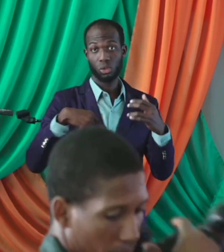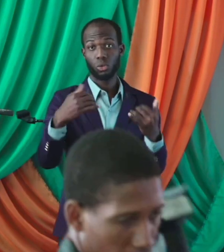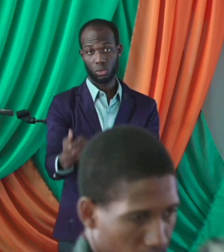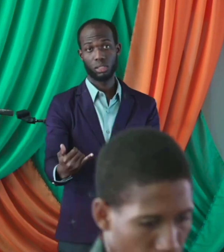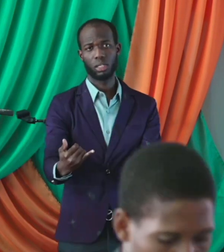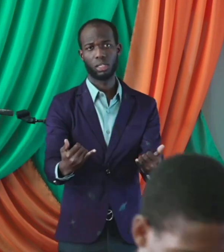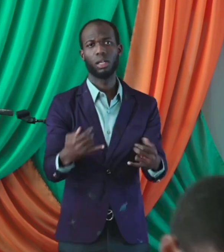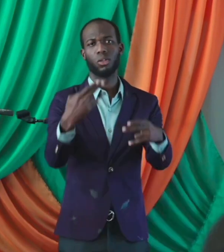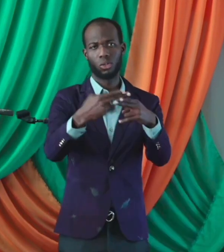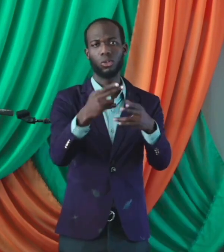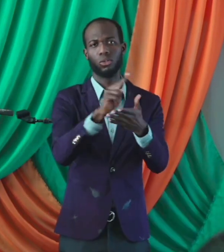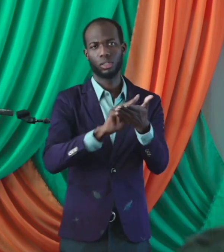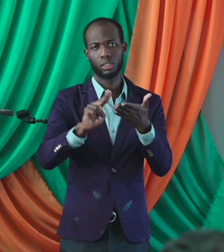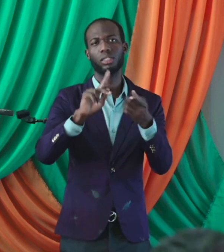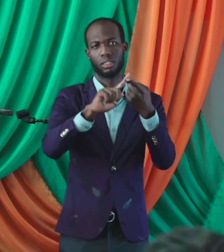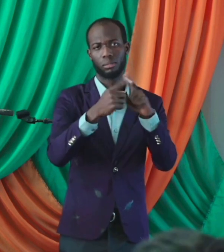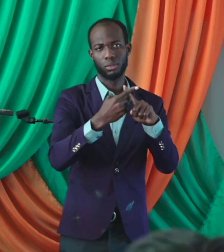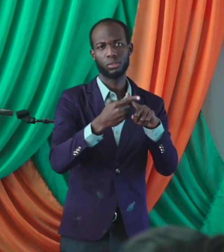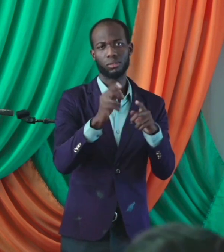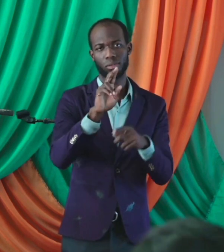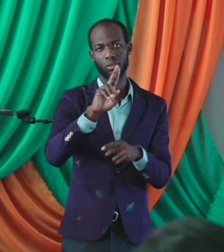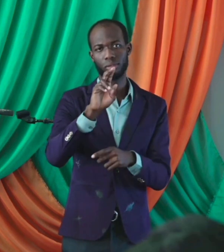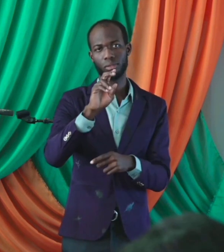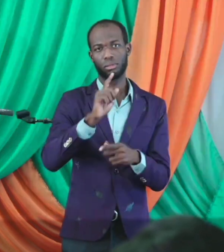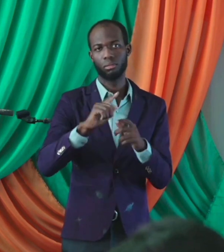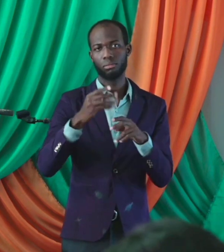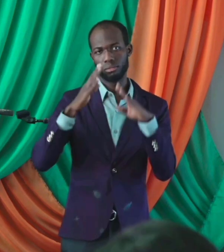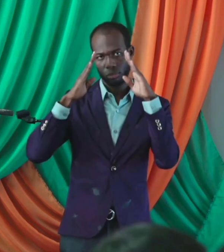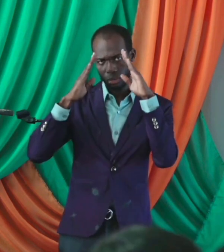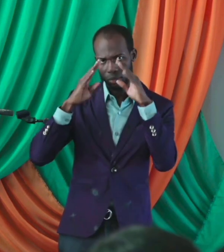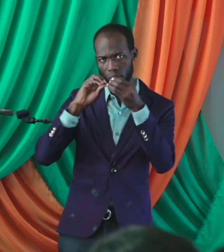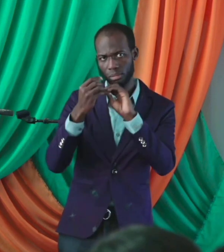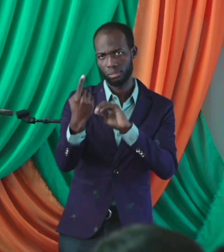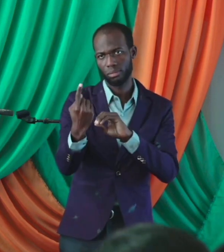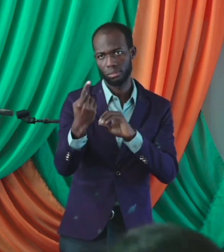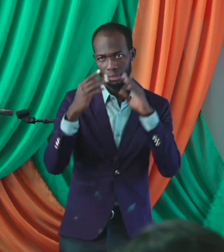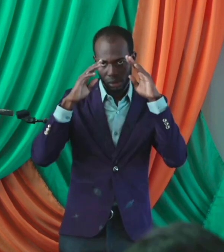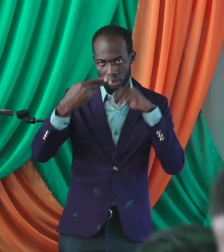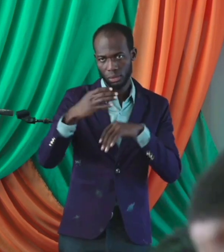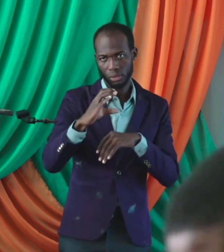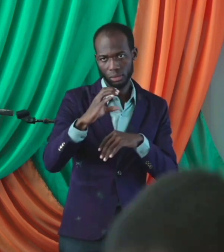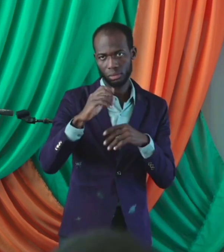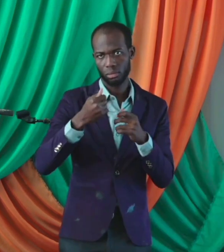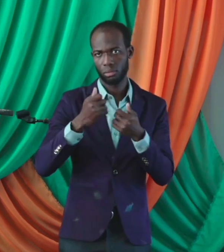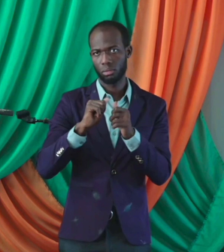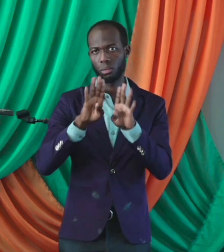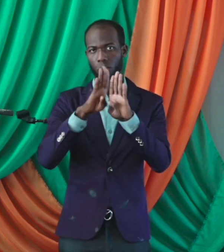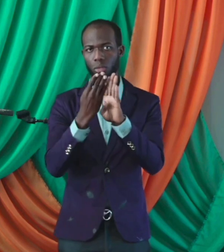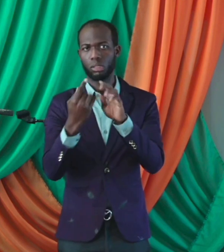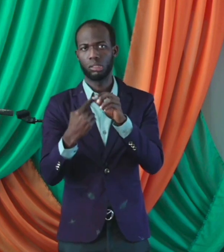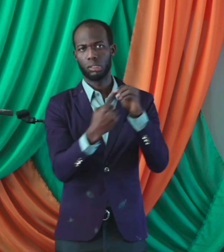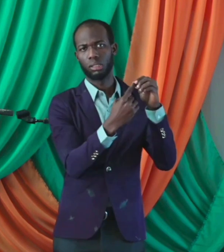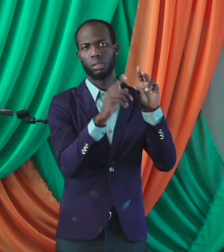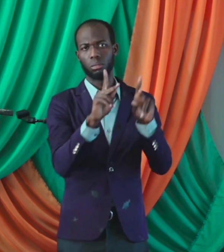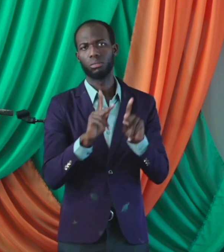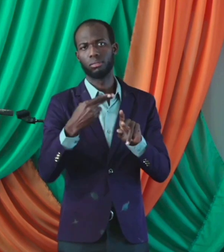ce qu'il y a. Je ne veux pas qui va à l'école là-bas, attention numéro un, handicapé. Nous avons un poste spécial.